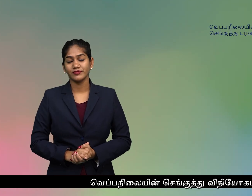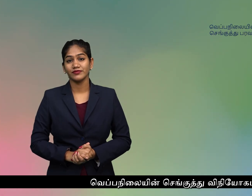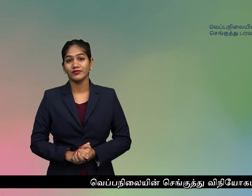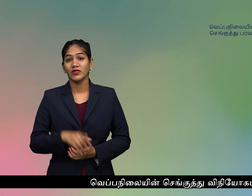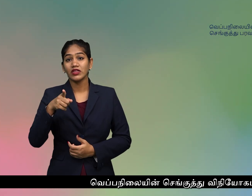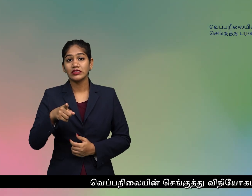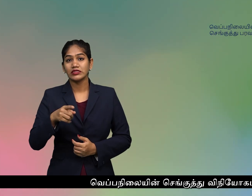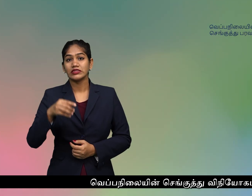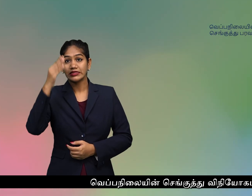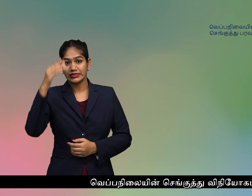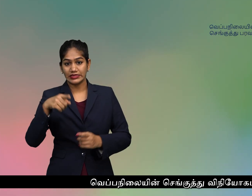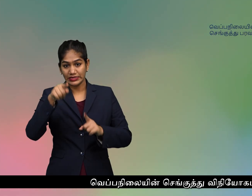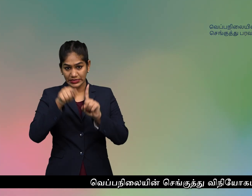வெப்பநிலையின் செங்குத்து விநியோகம்.